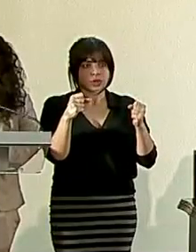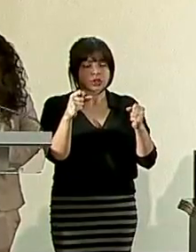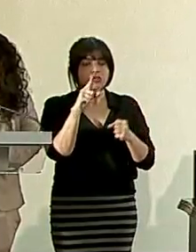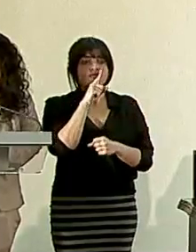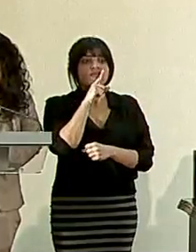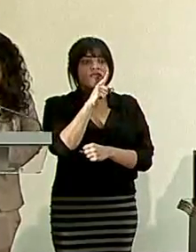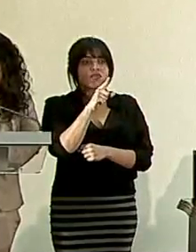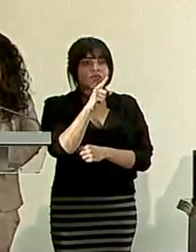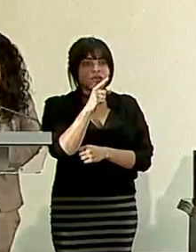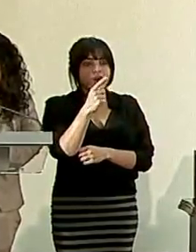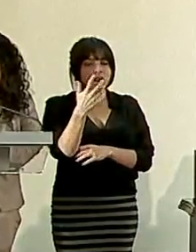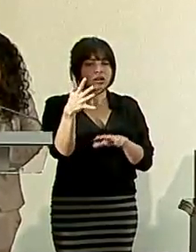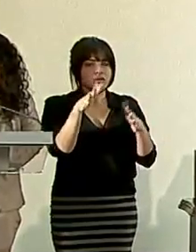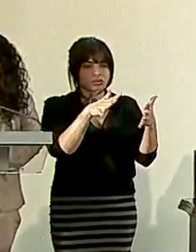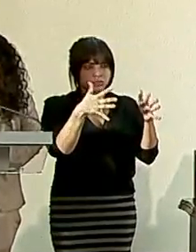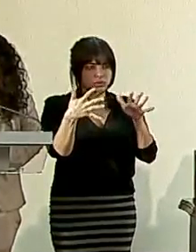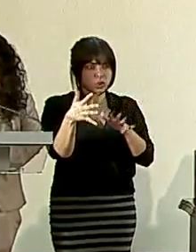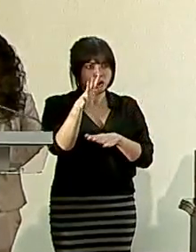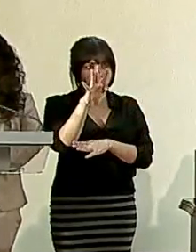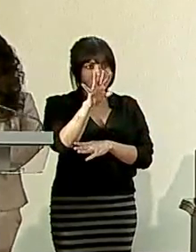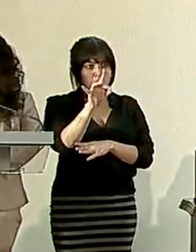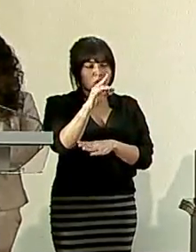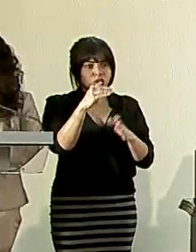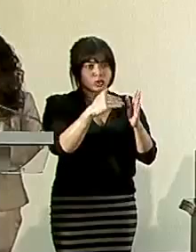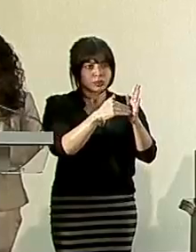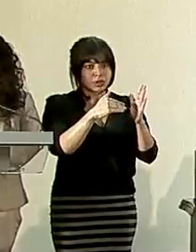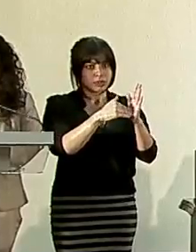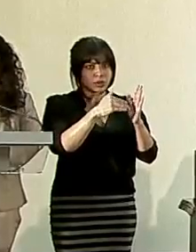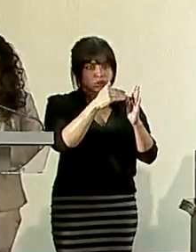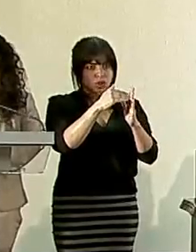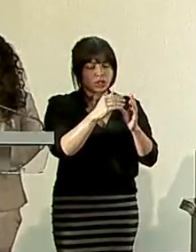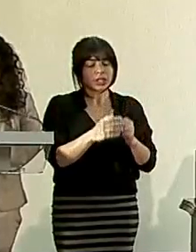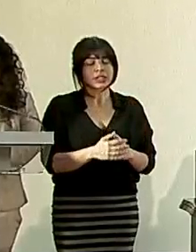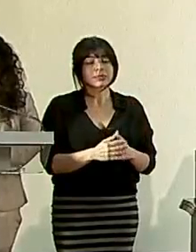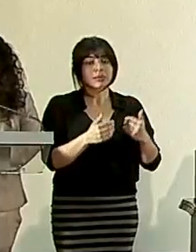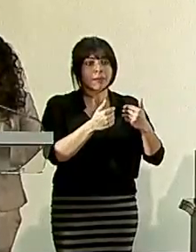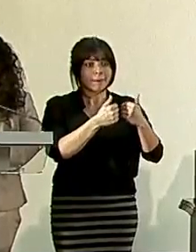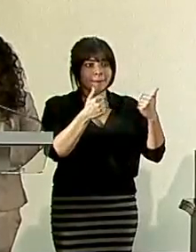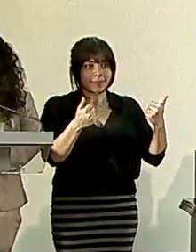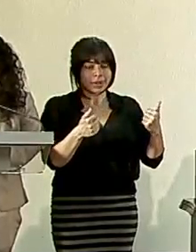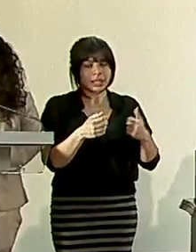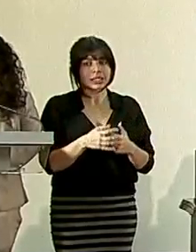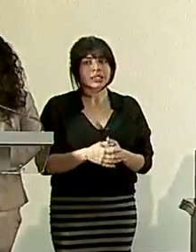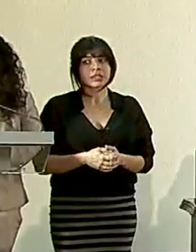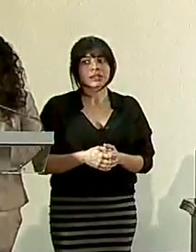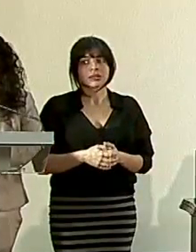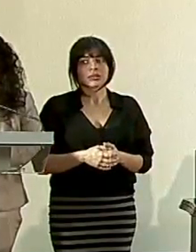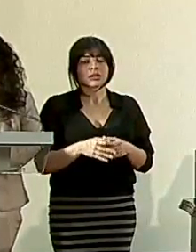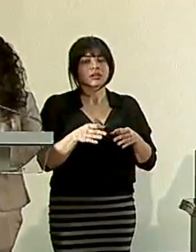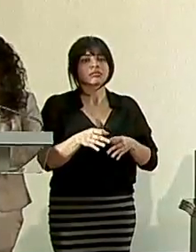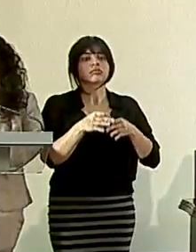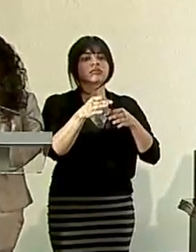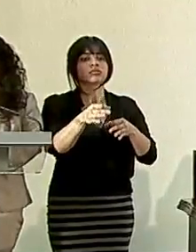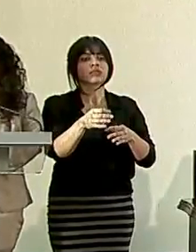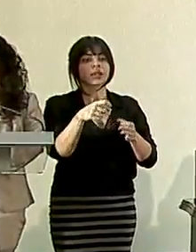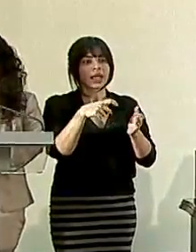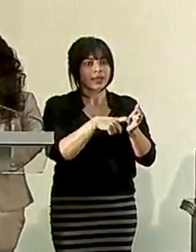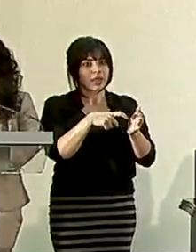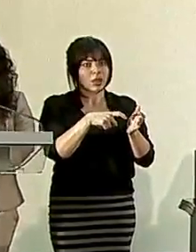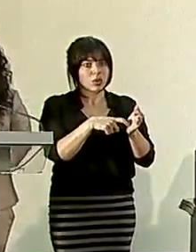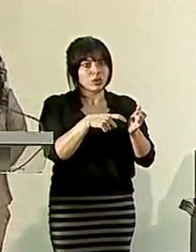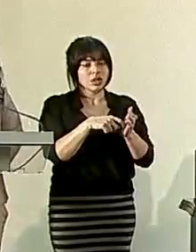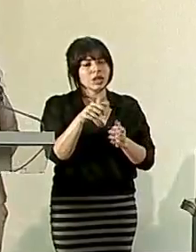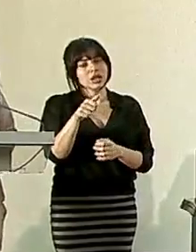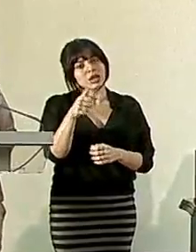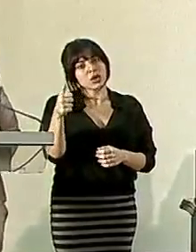real sería aproximadamente de 48 mil millones, aparte de el aplazamiento de deuda y